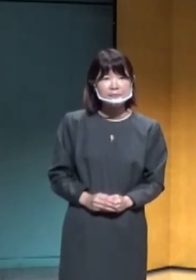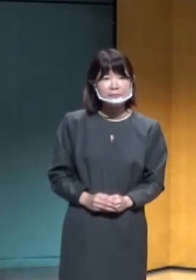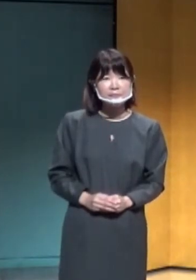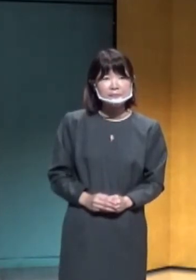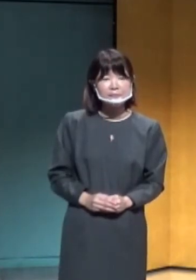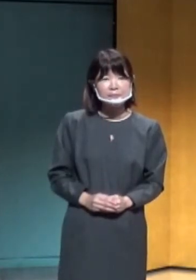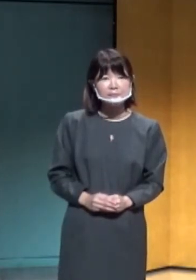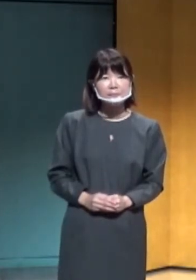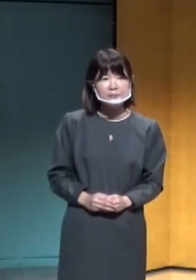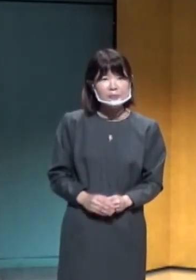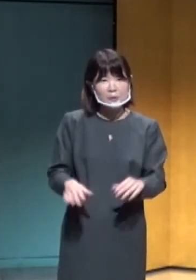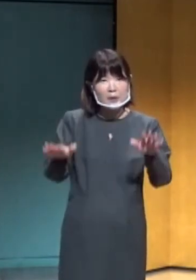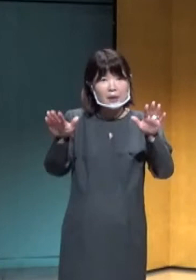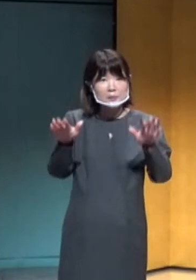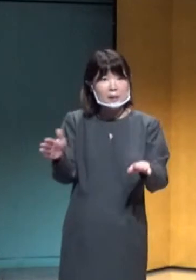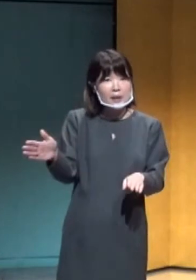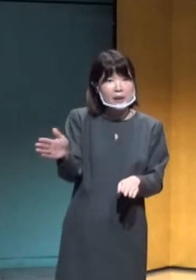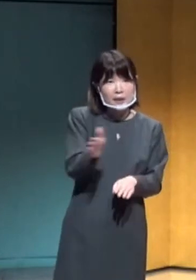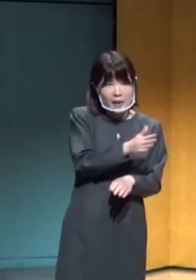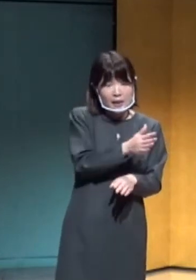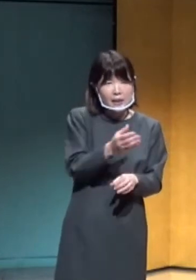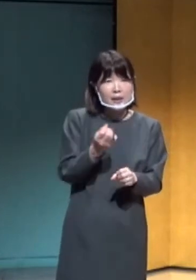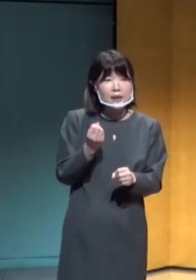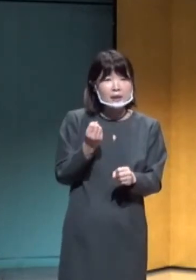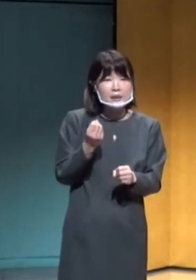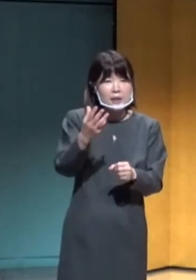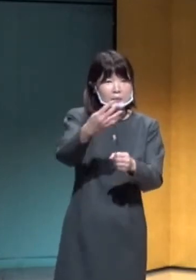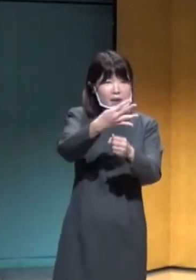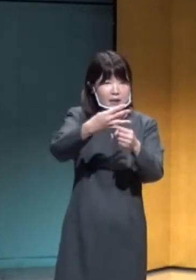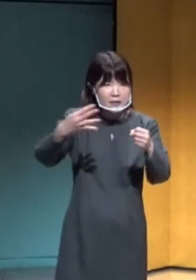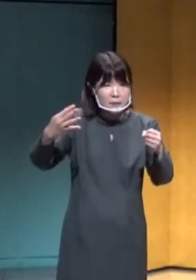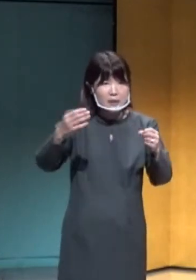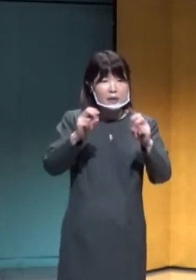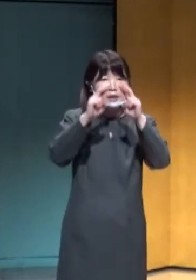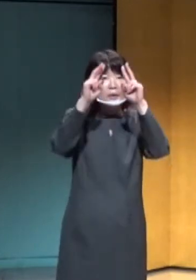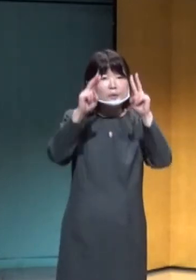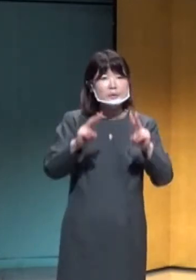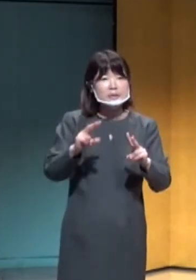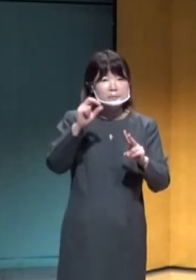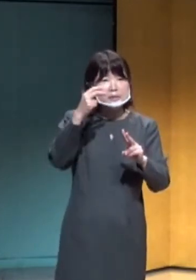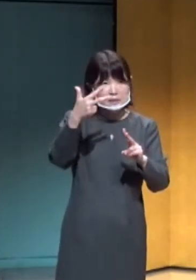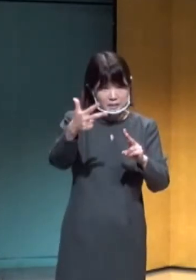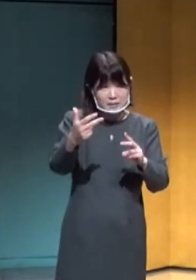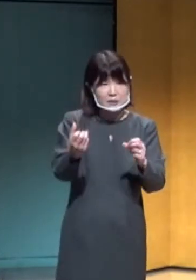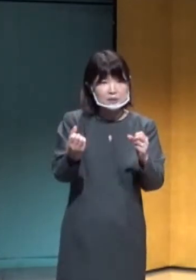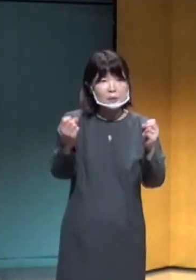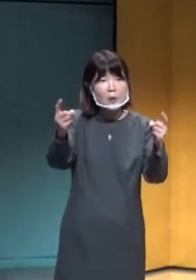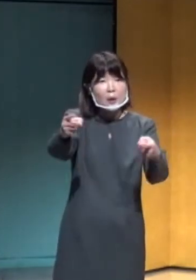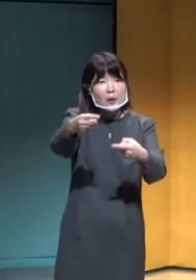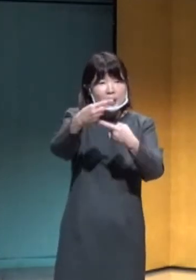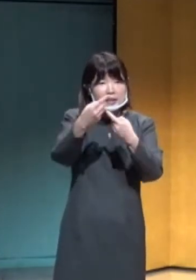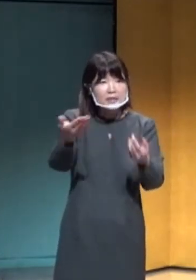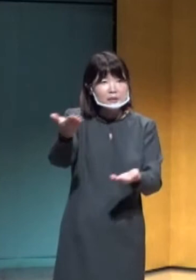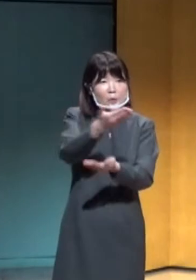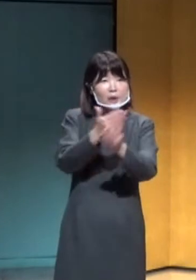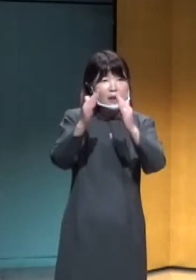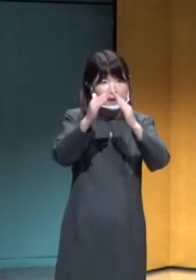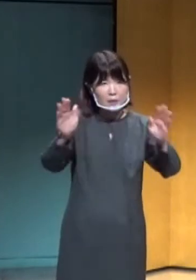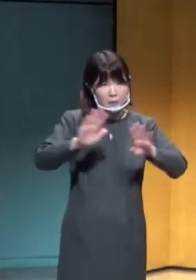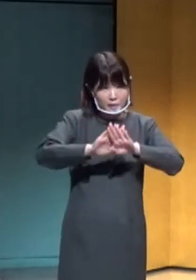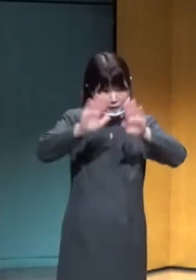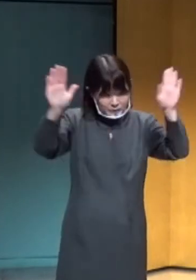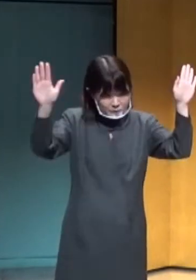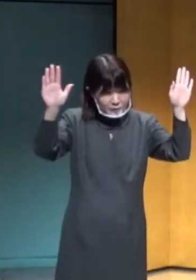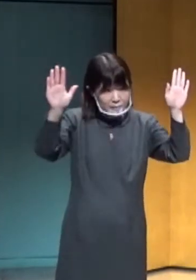ではただいまより、令和4年富士見市、新年合宿交換会を開会いたします